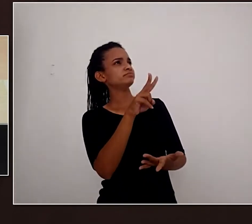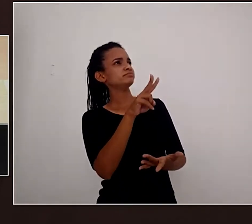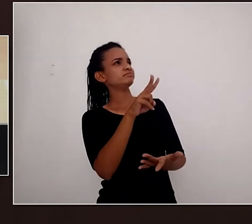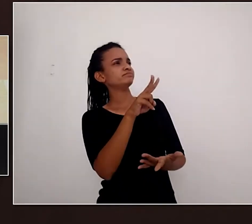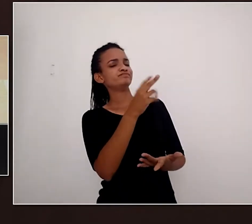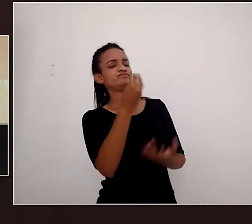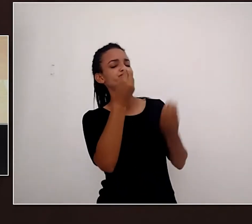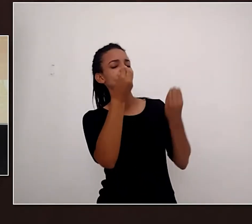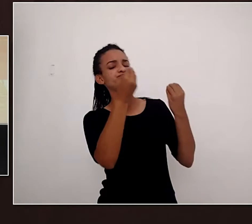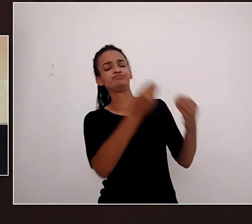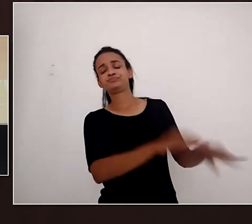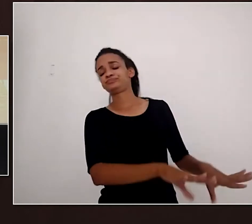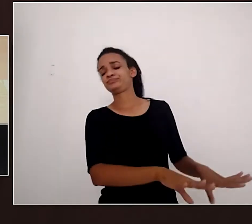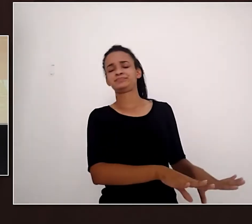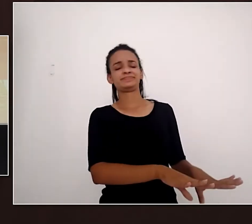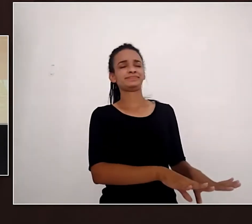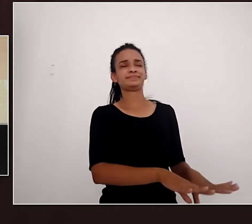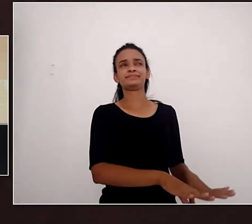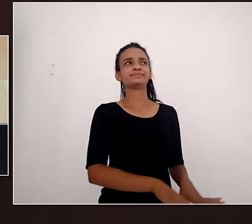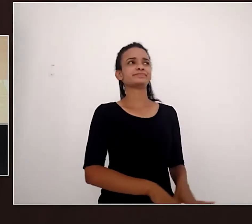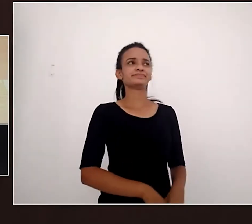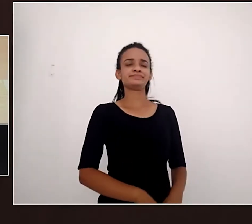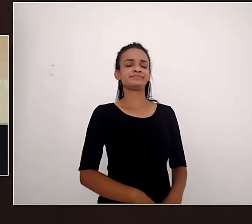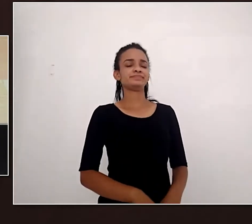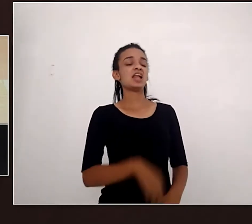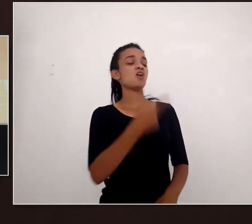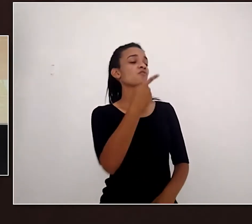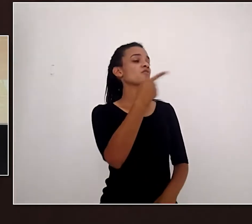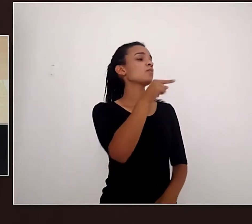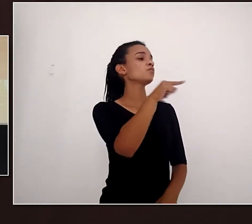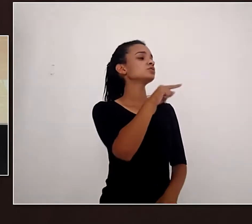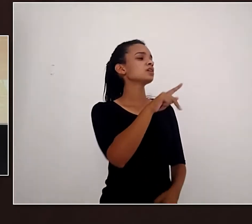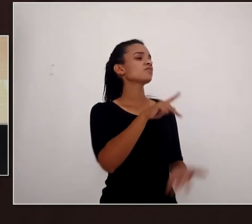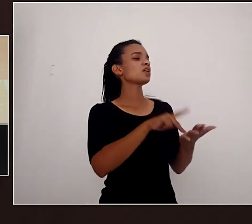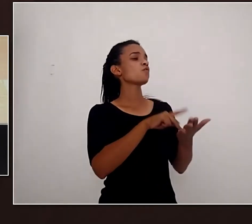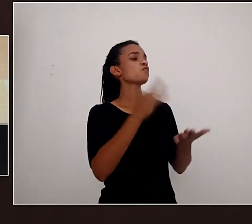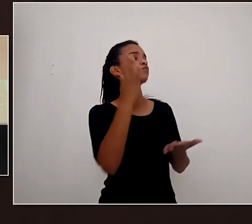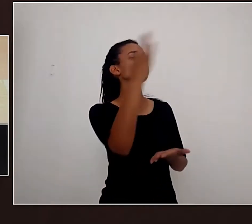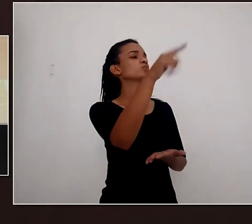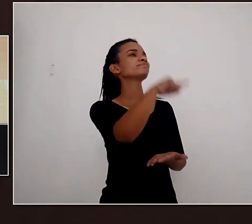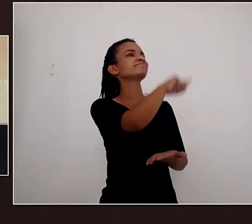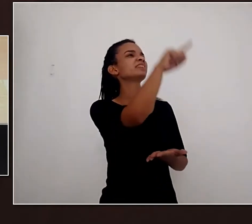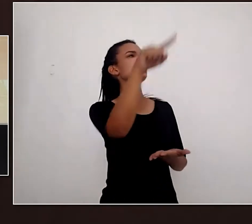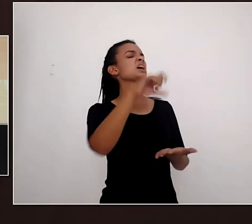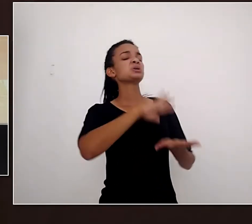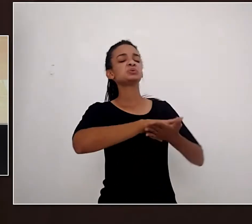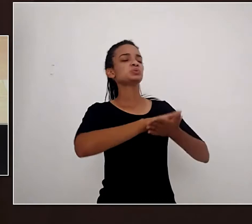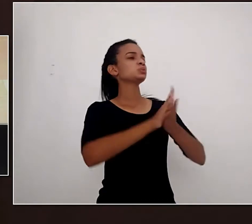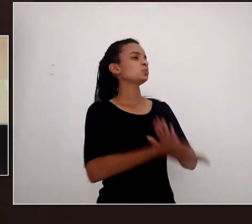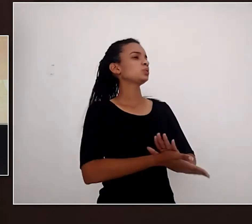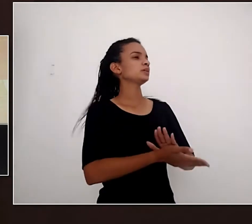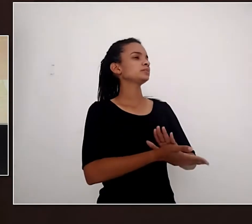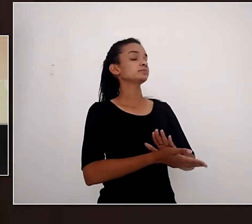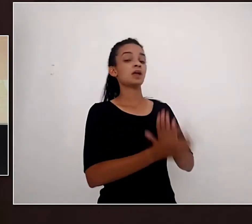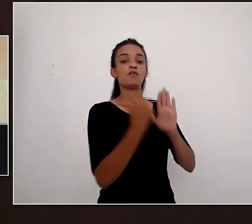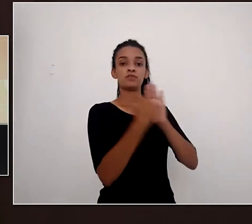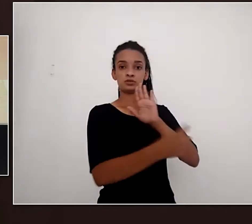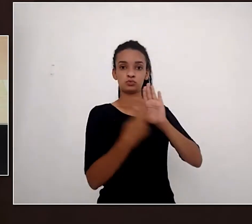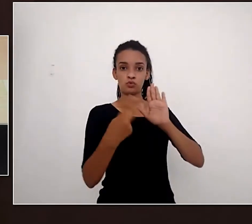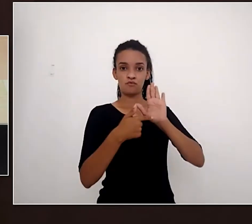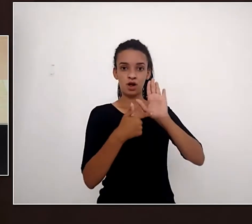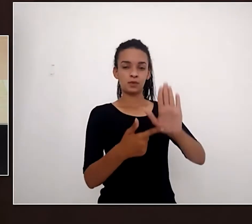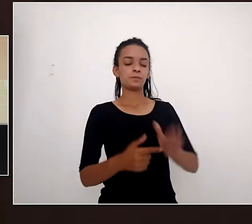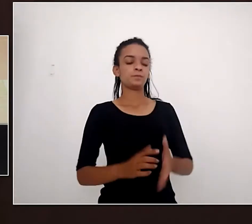Jesus disse, em verdade não ficará pedra sobre pedra. Que ele fala assim no versículo 2, ele porém lhes disse,